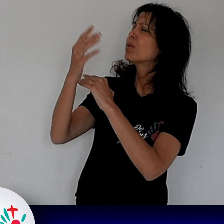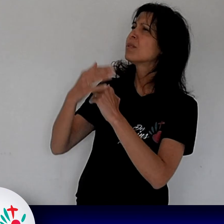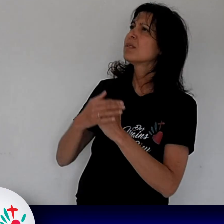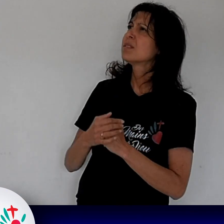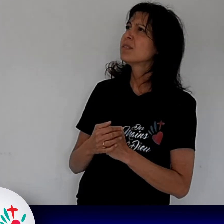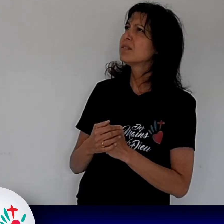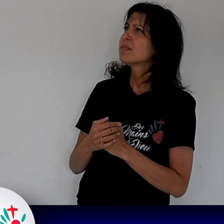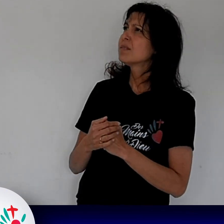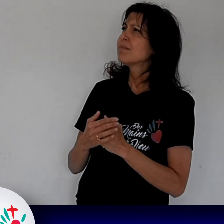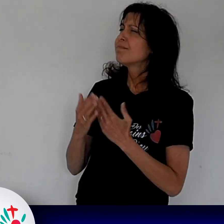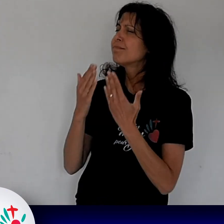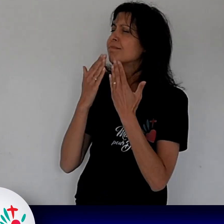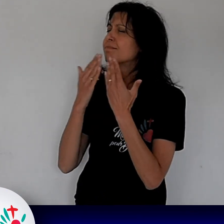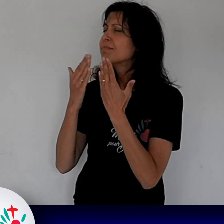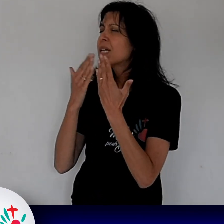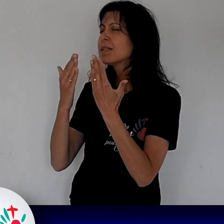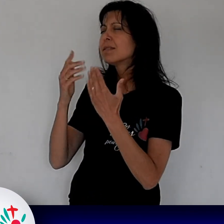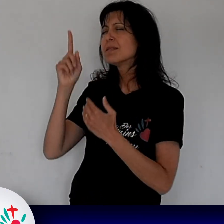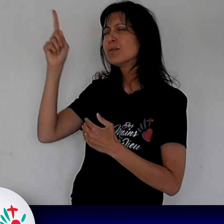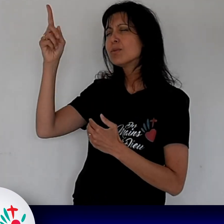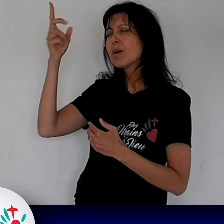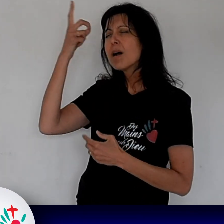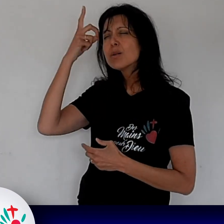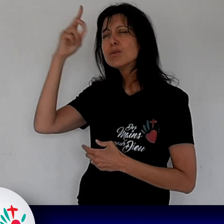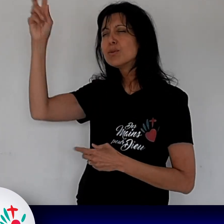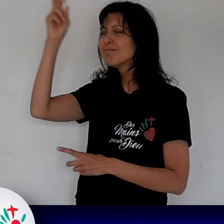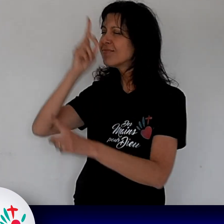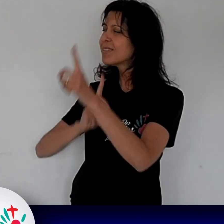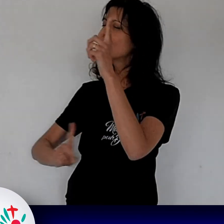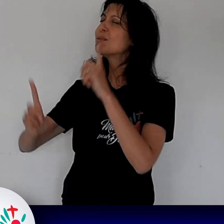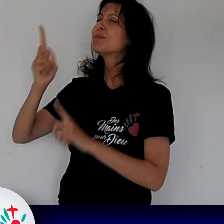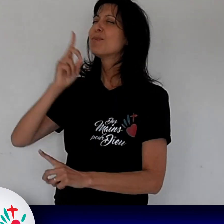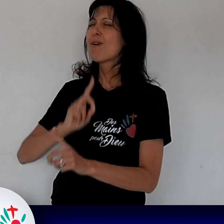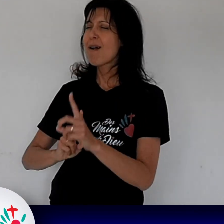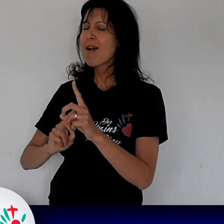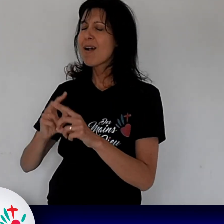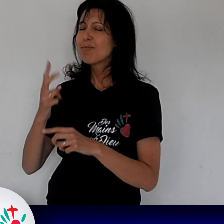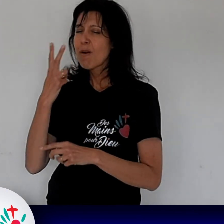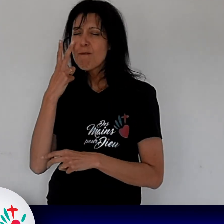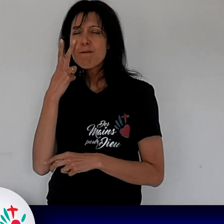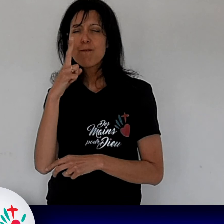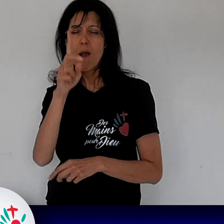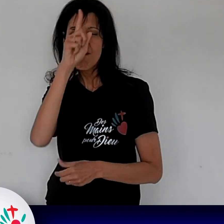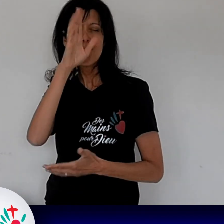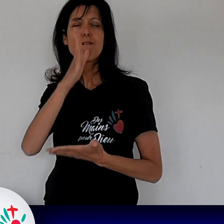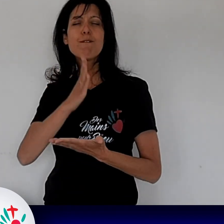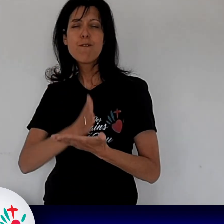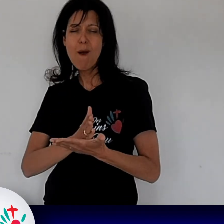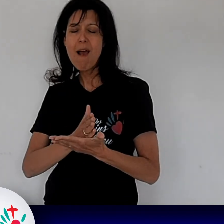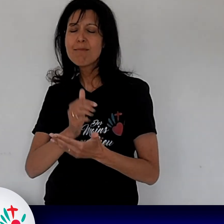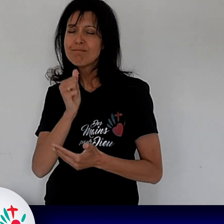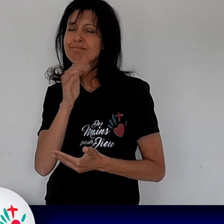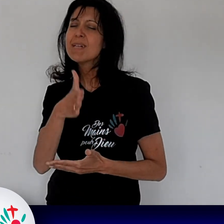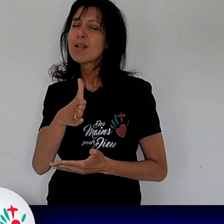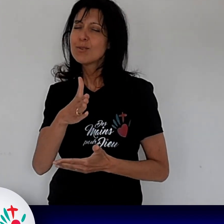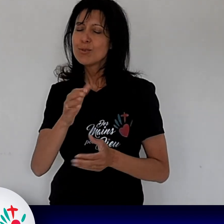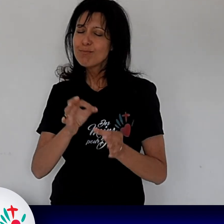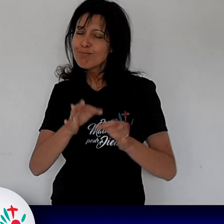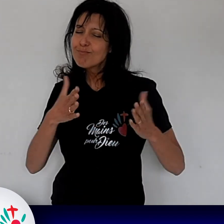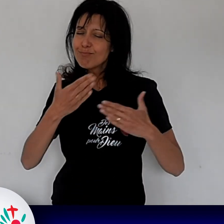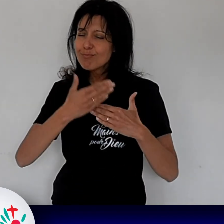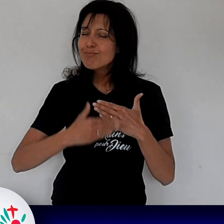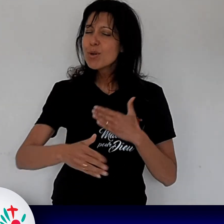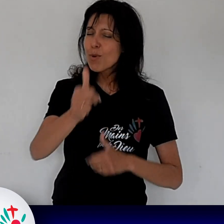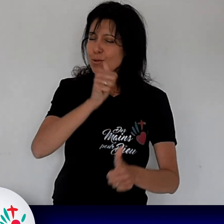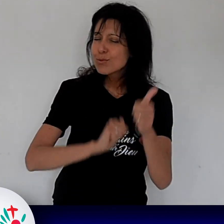Dieu d'espérance. Et nous voyons l'épreuve arriver à sa fin, parce que, Seigneur, tu es vivant comme il a